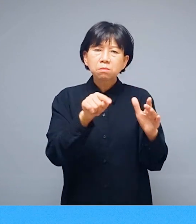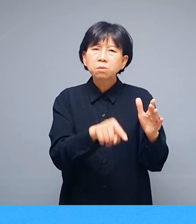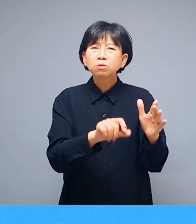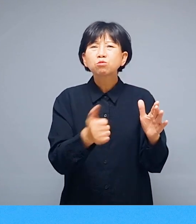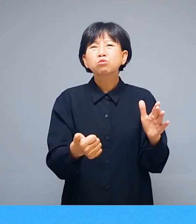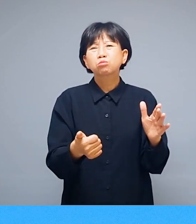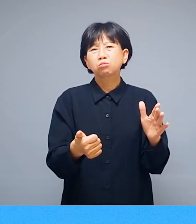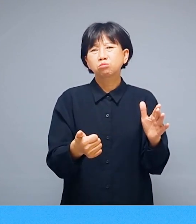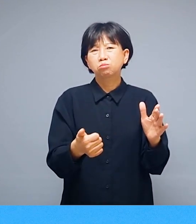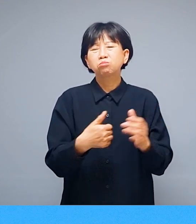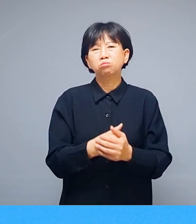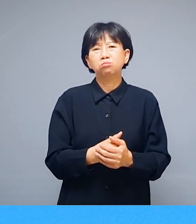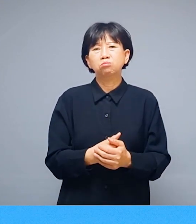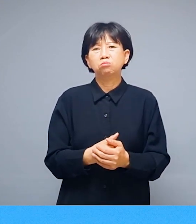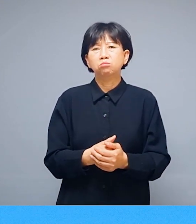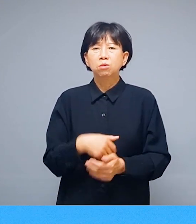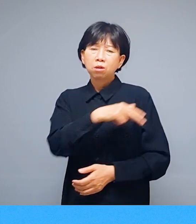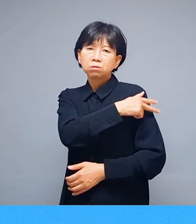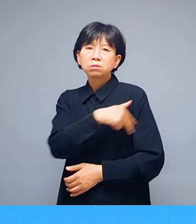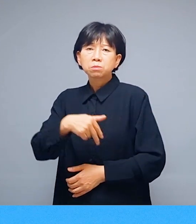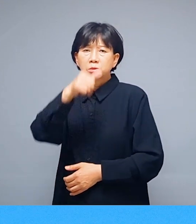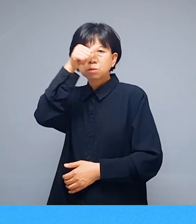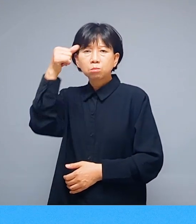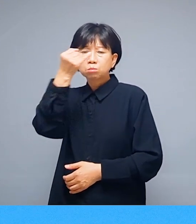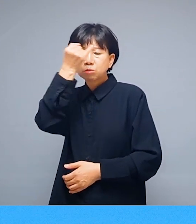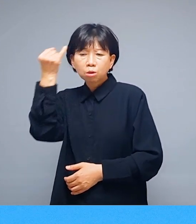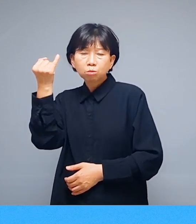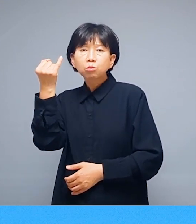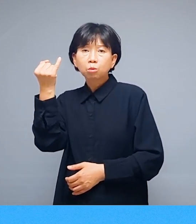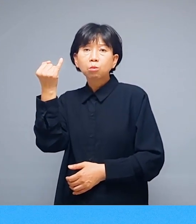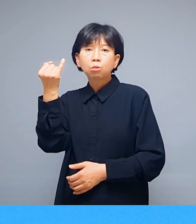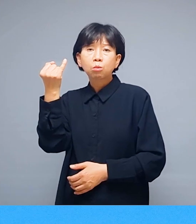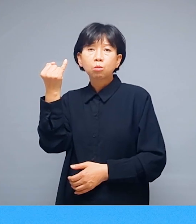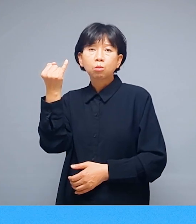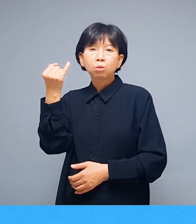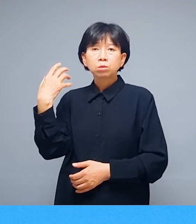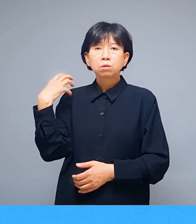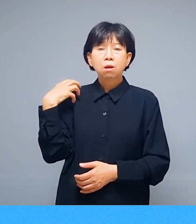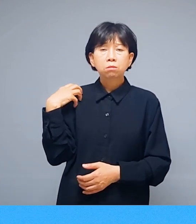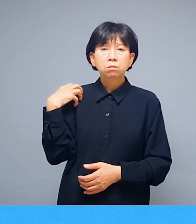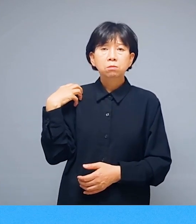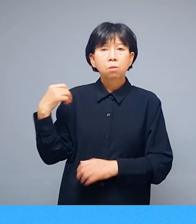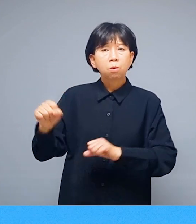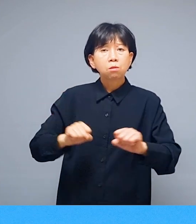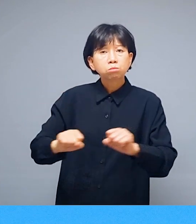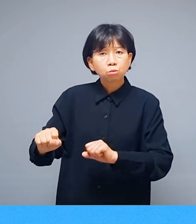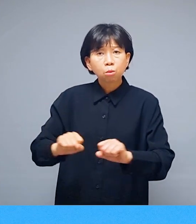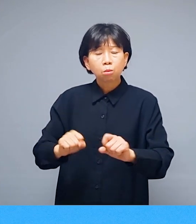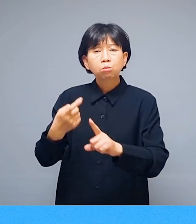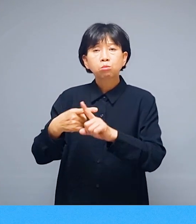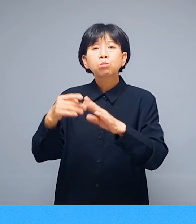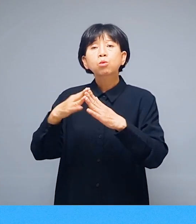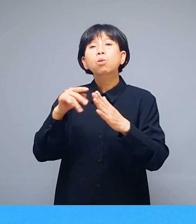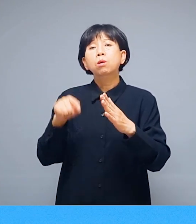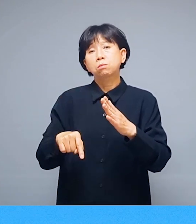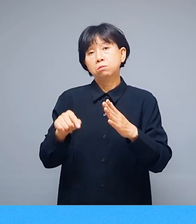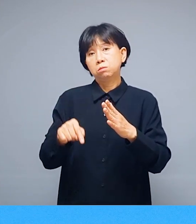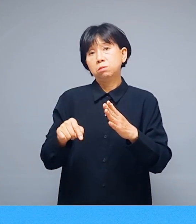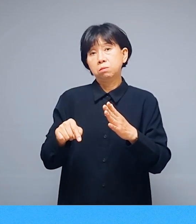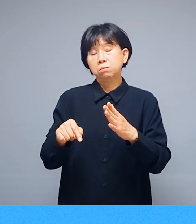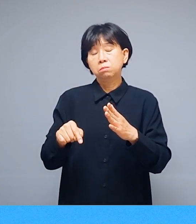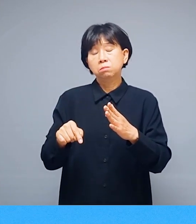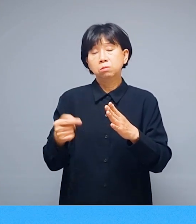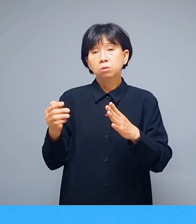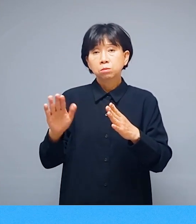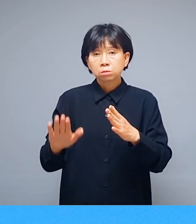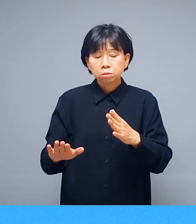분들은요, 직분이 있어요. 근데 그 직분을 가지고 뭔가 책임감을 가지고 뭘 하는 것처럼 보이지만 정작